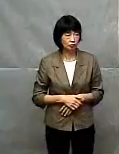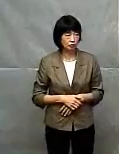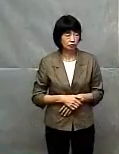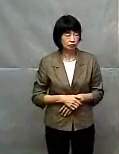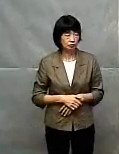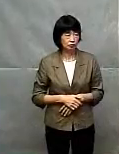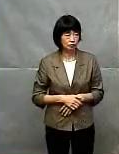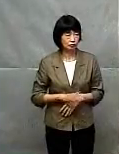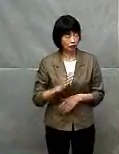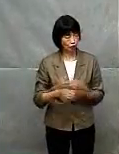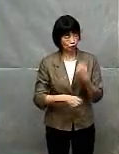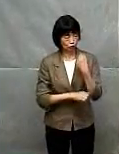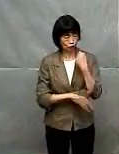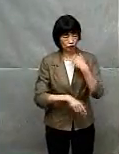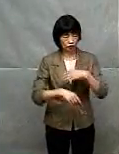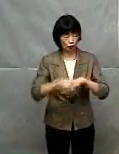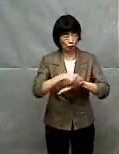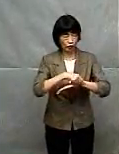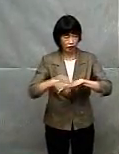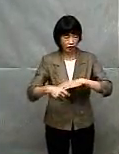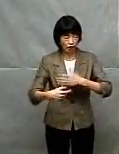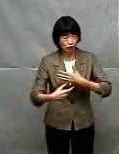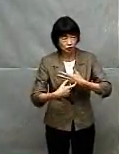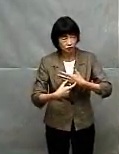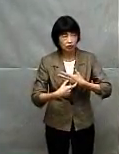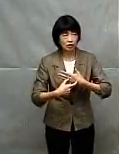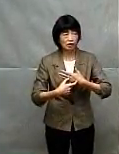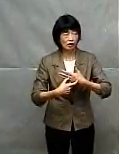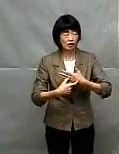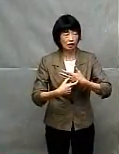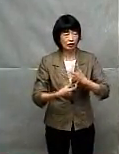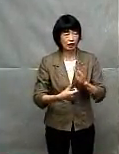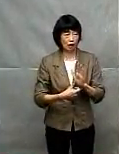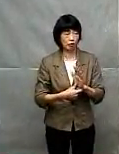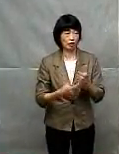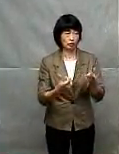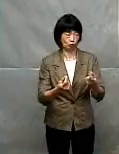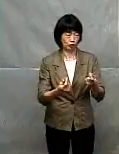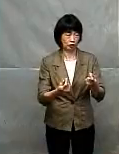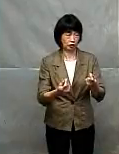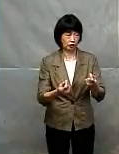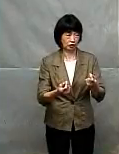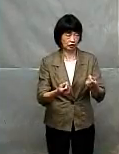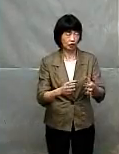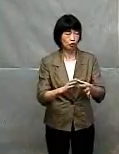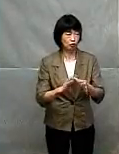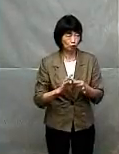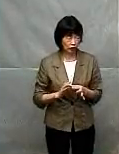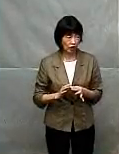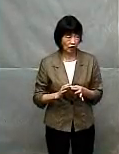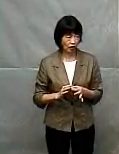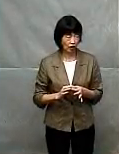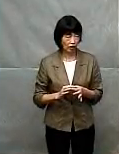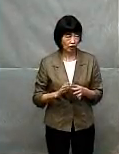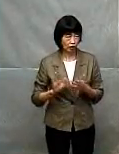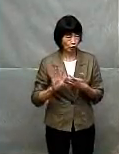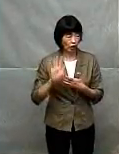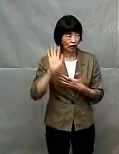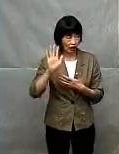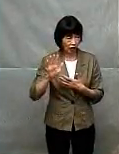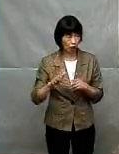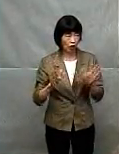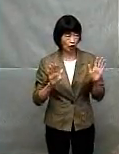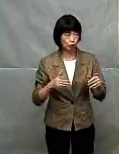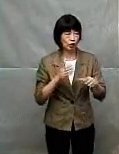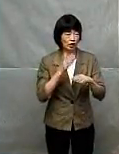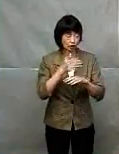まあ、基本計画に位置づけられたその順位ということで、これからこの羽越